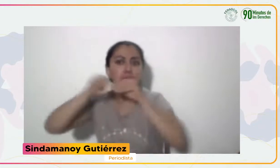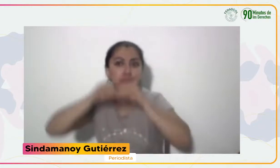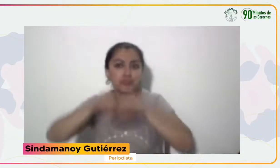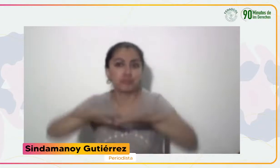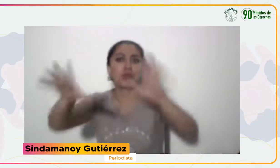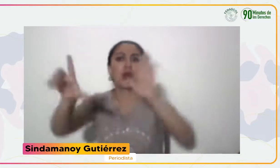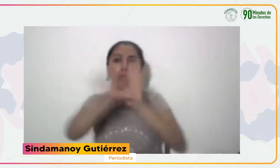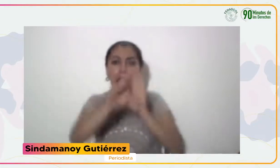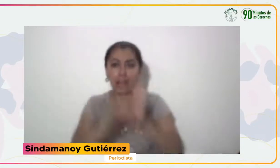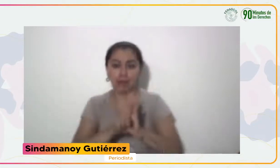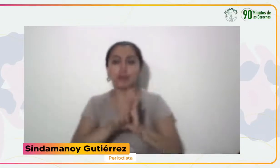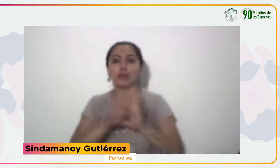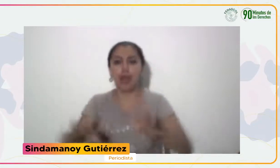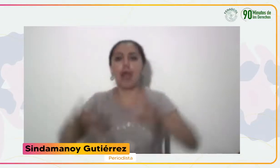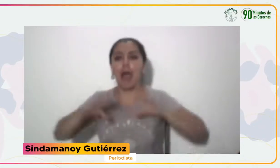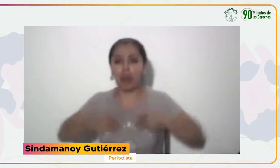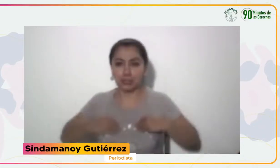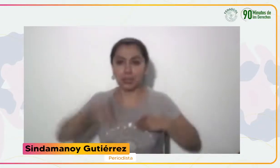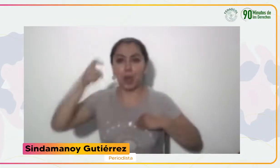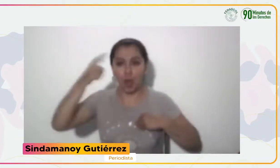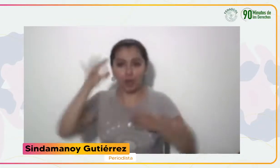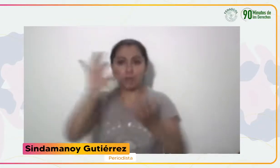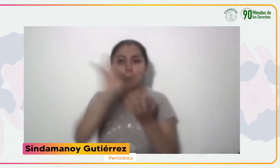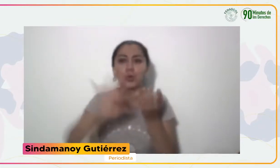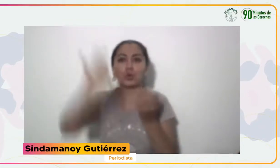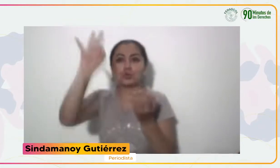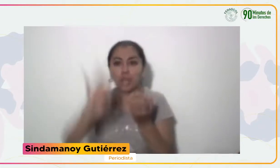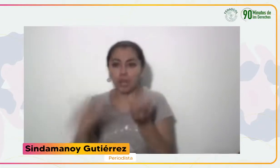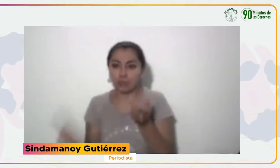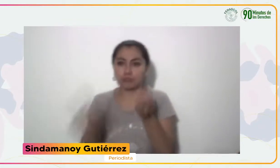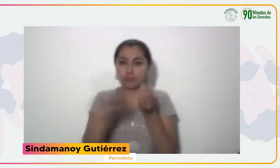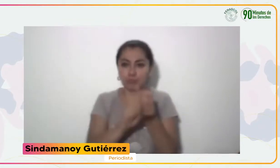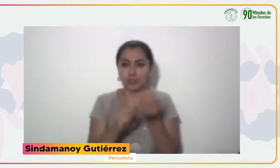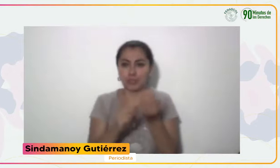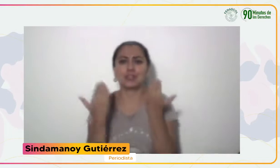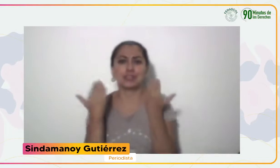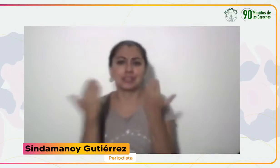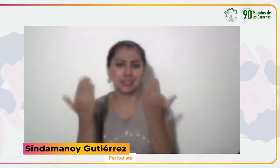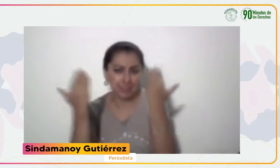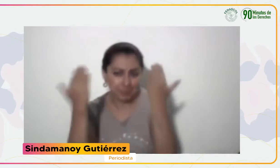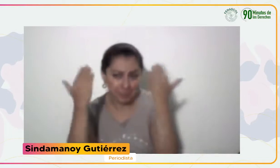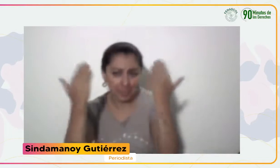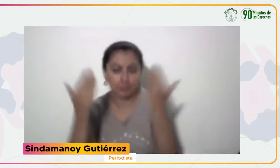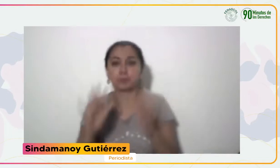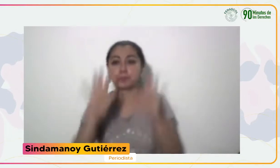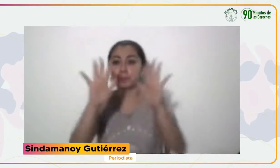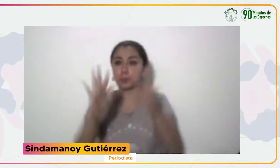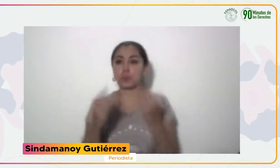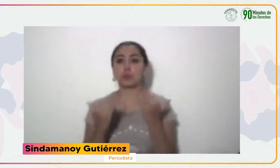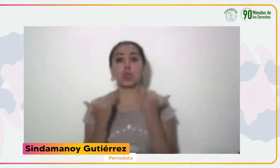de luchas pasadas, de personas que han luchado y que bueno, pues que en este momento la tenemos y que hay un porcentaje de